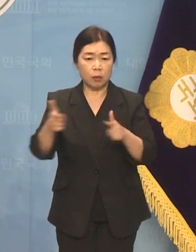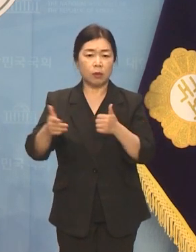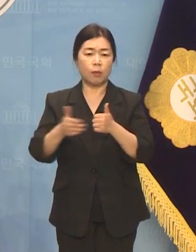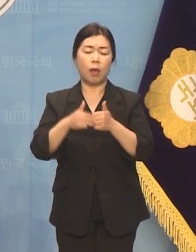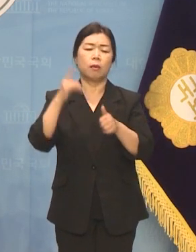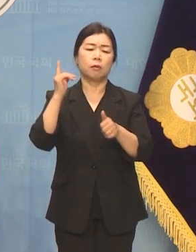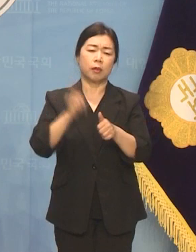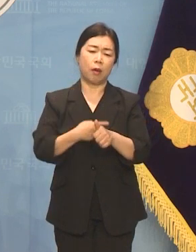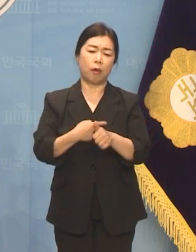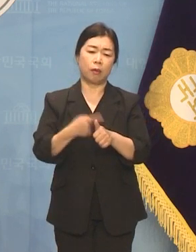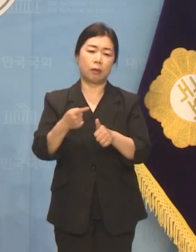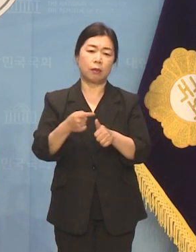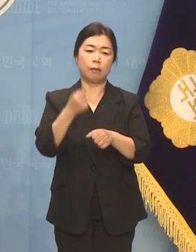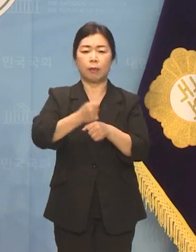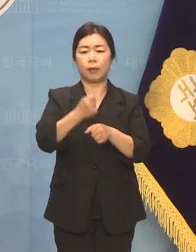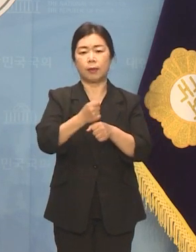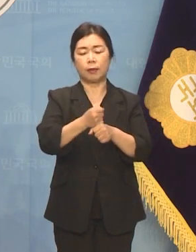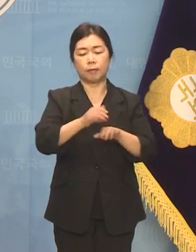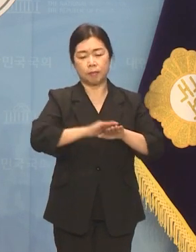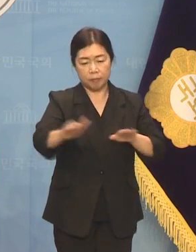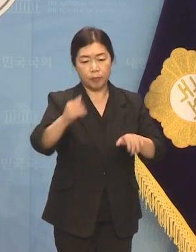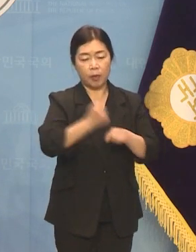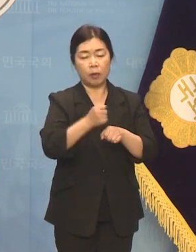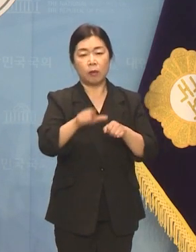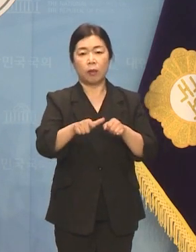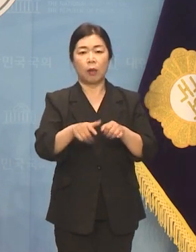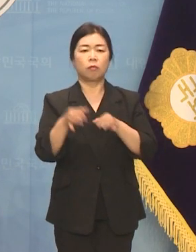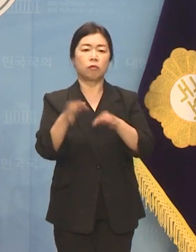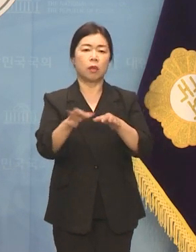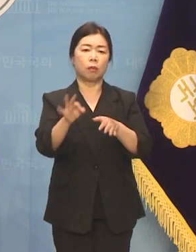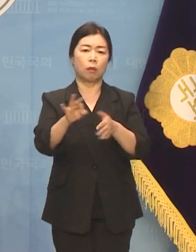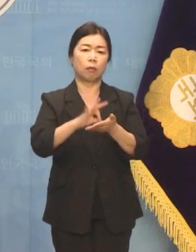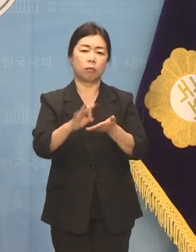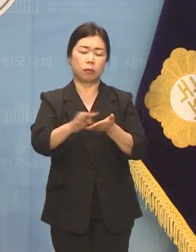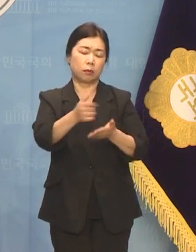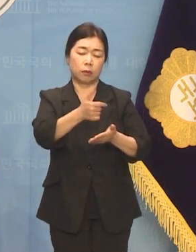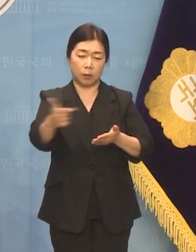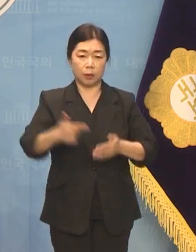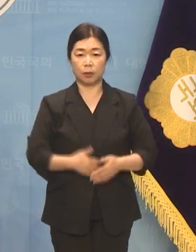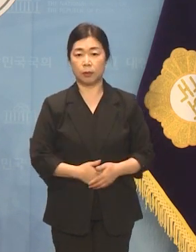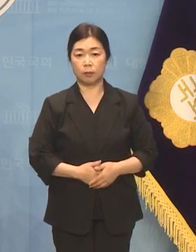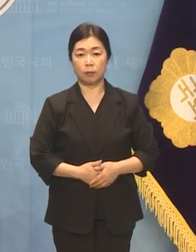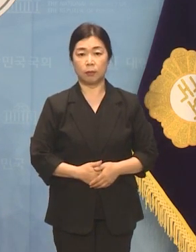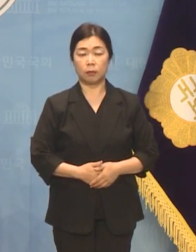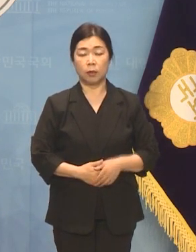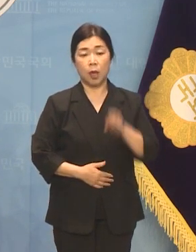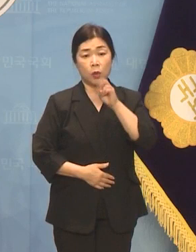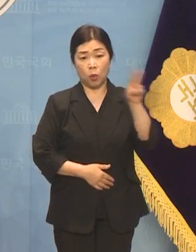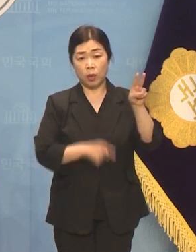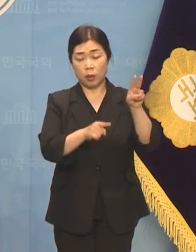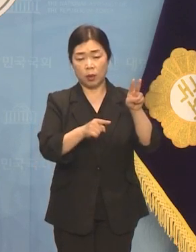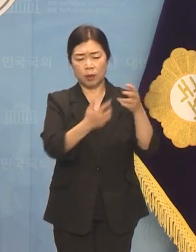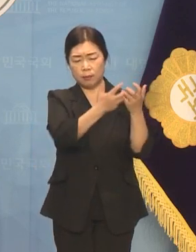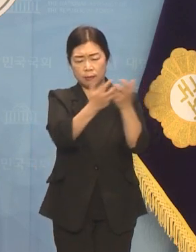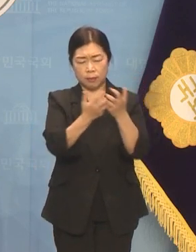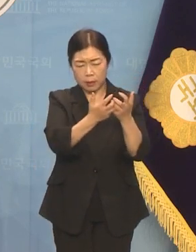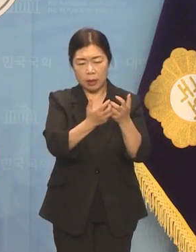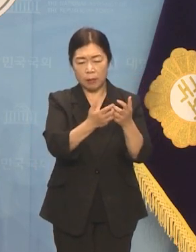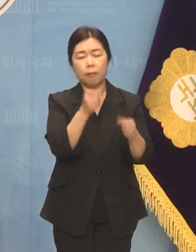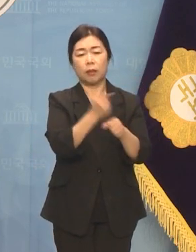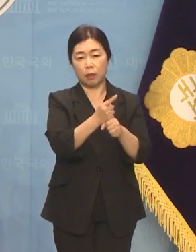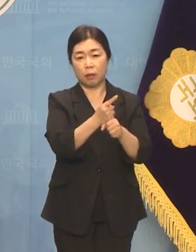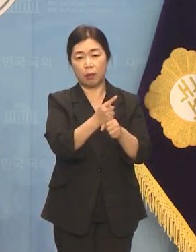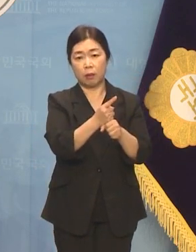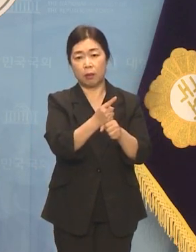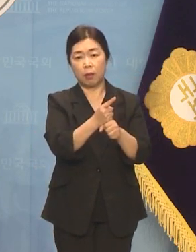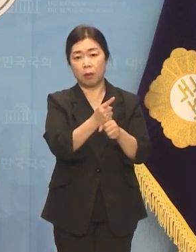비용을 투입하고 있다. 용인의 시스템 반도체 산업단지 조성하는 것은 이미 포화 상태인 수도권의